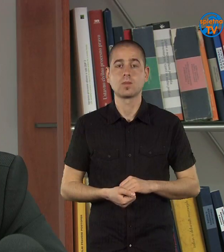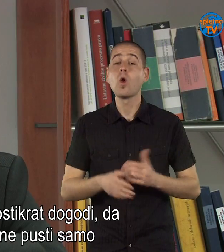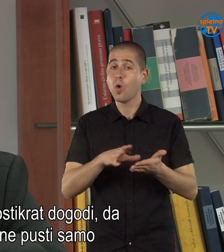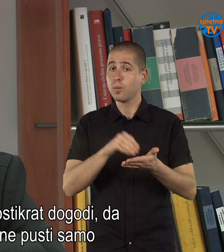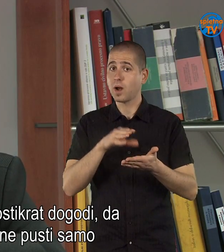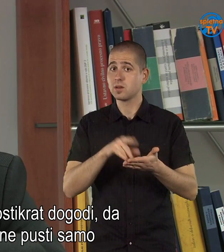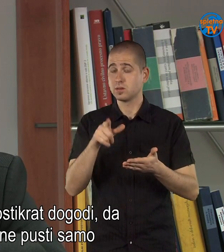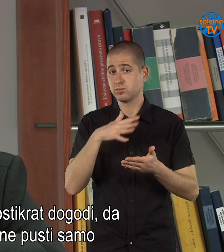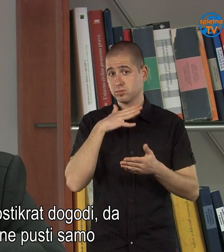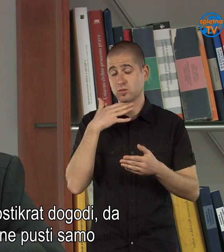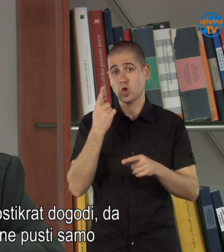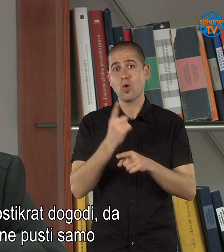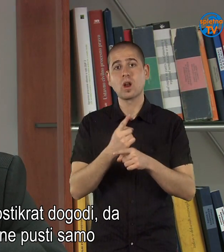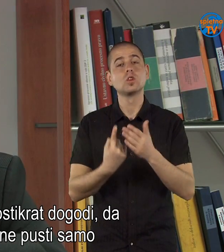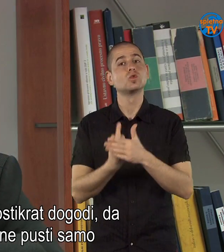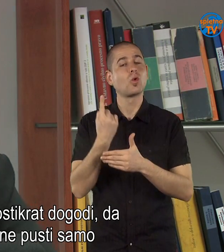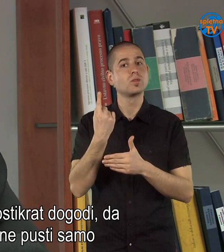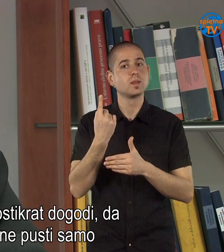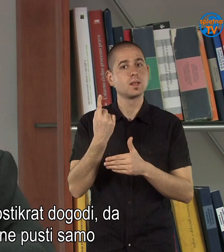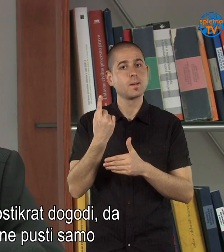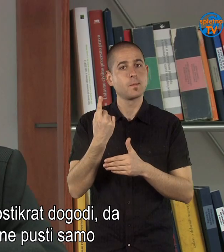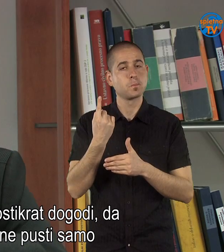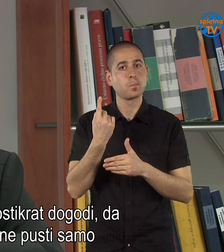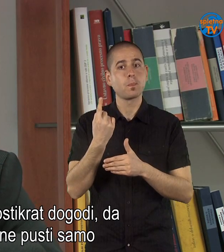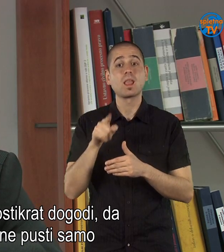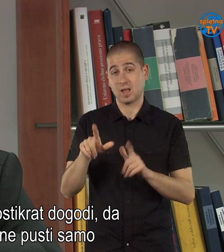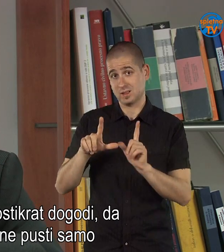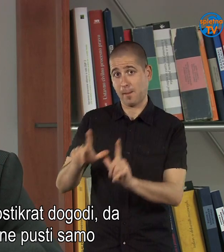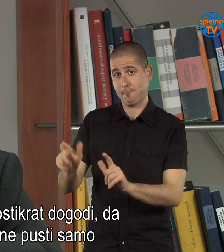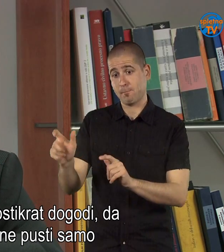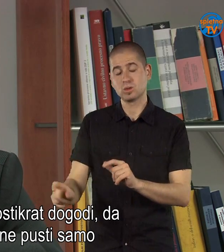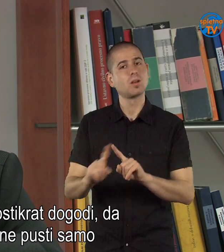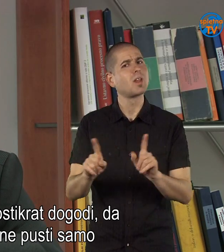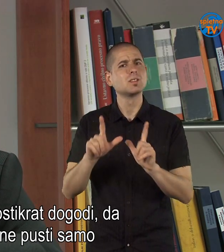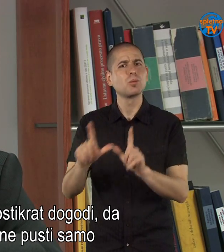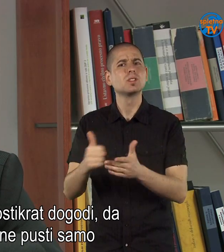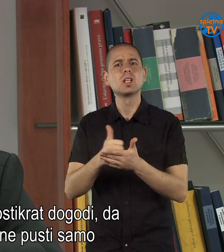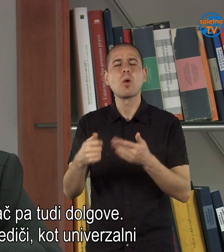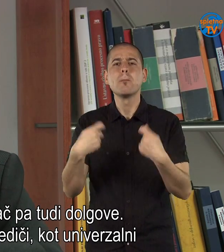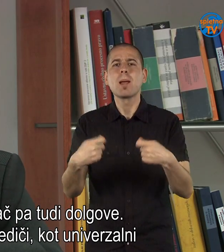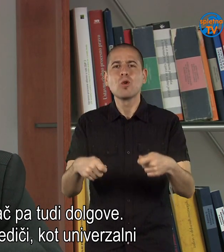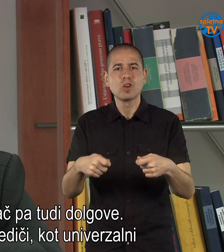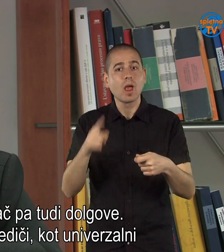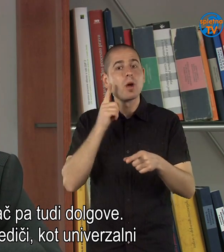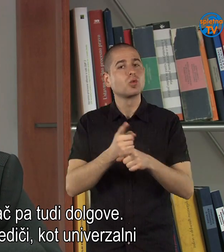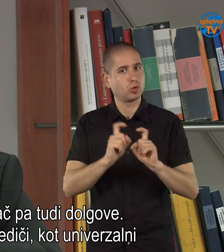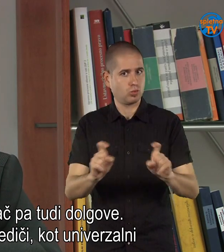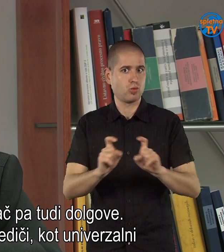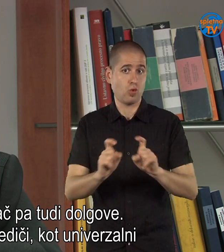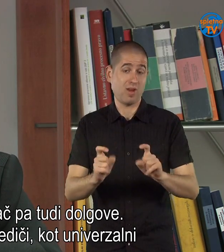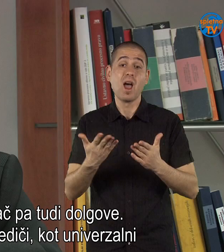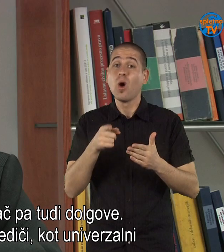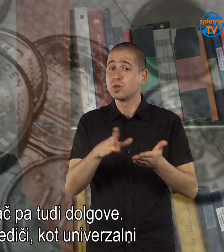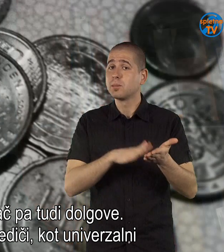V praksi se dostikrat dogodi, da zapustnik ne zapusti samo premoženja, pač pa tudi dolgove. Zdaj